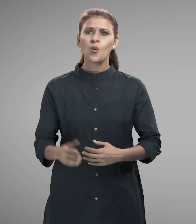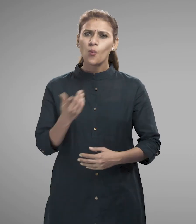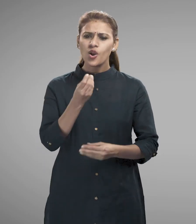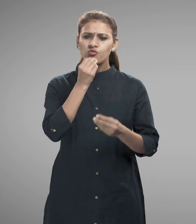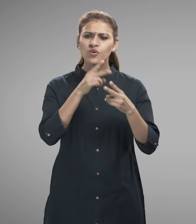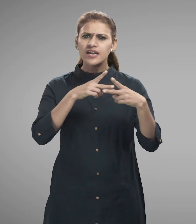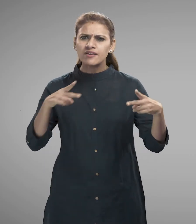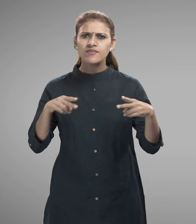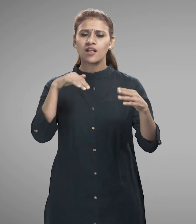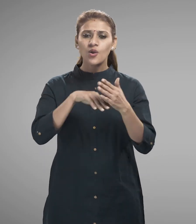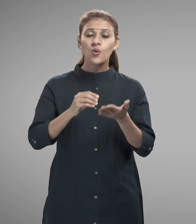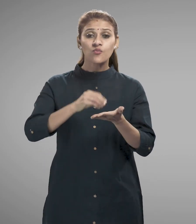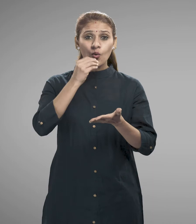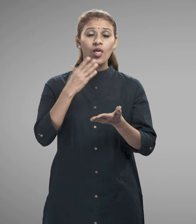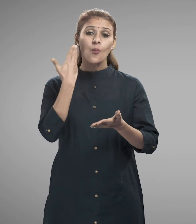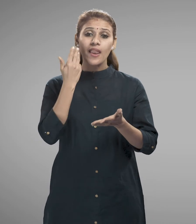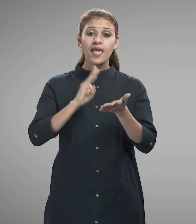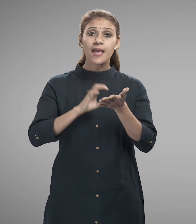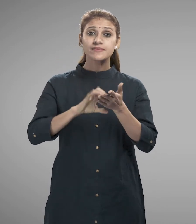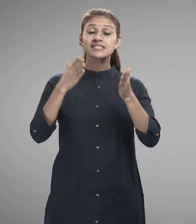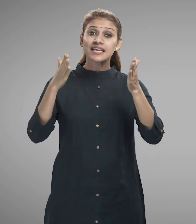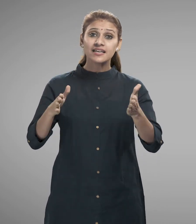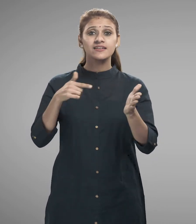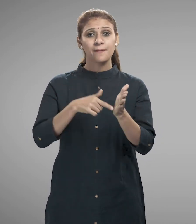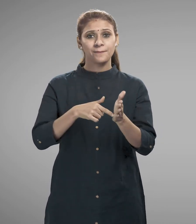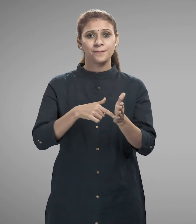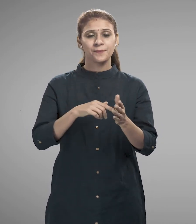मासिक धर्म के दौरान कैसा भोजन खाना चाहिए?